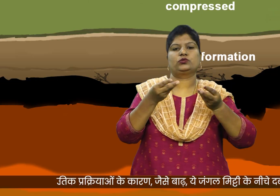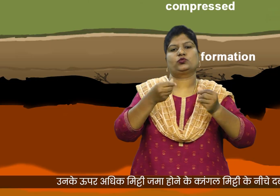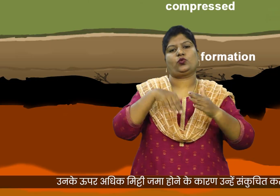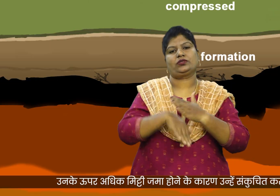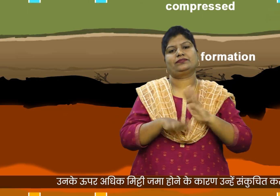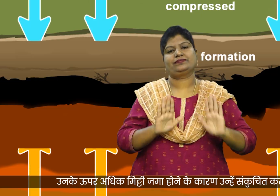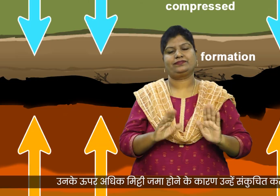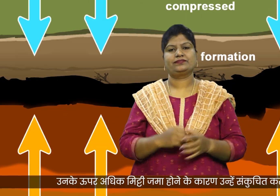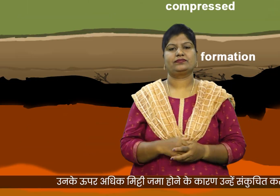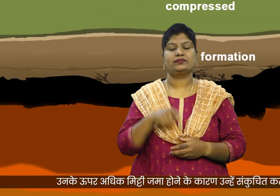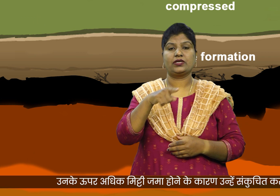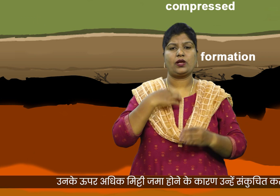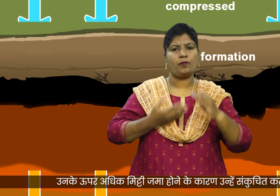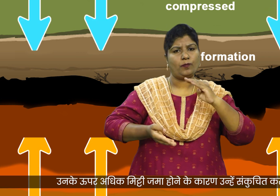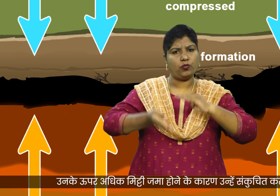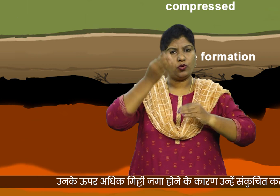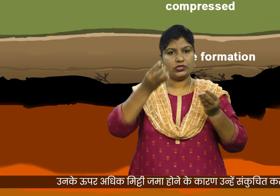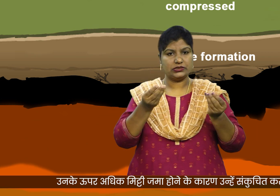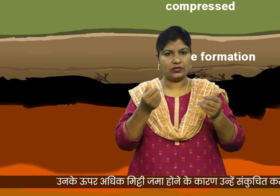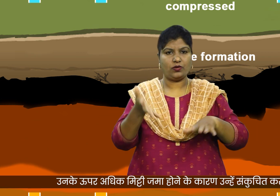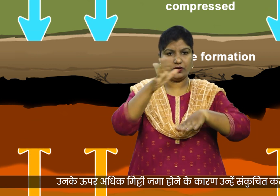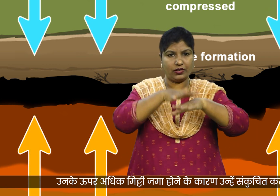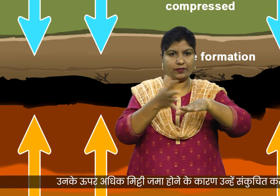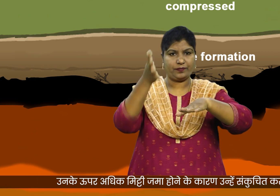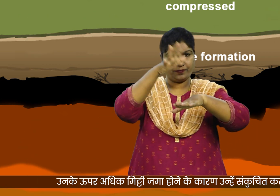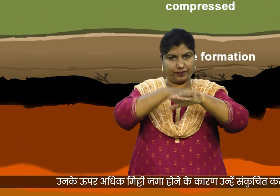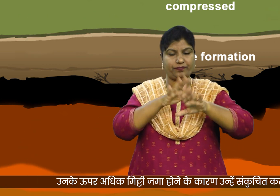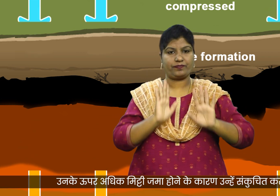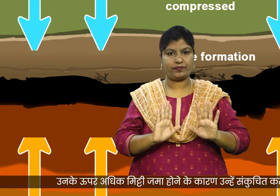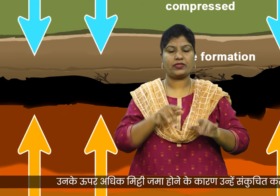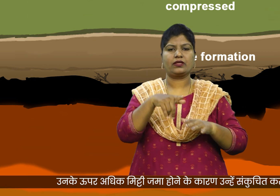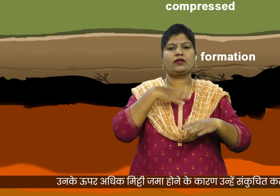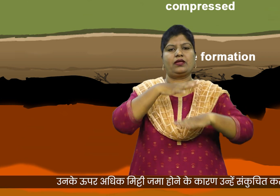उनके ऊपर अधिक मिट्टी जमा होने के कारण उन्हें संकुचित कर दिया गया।